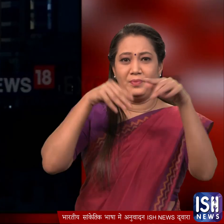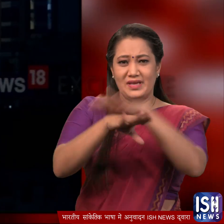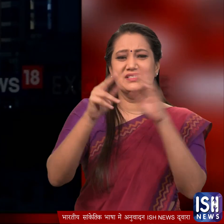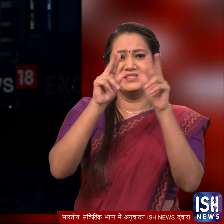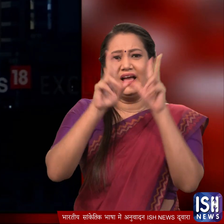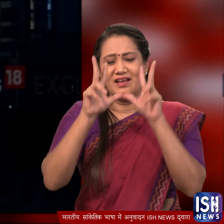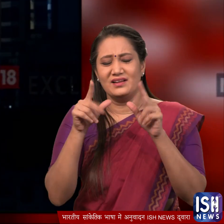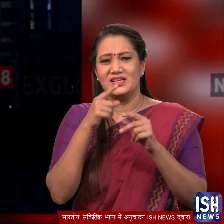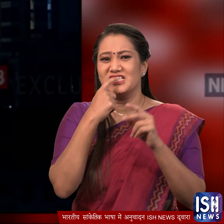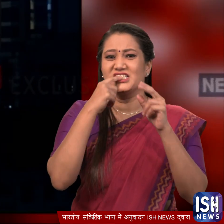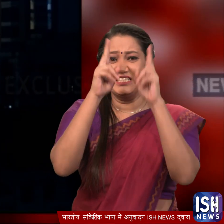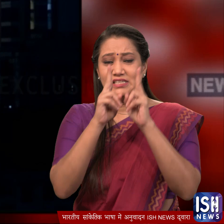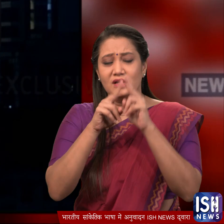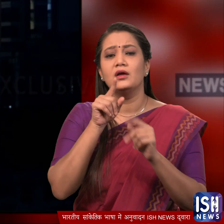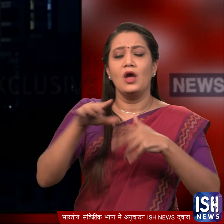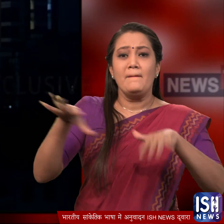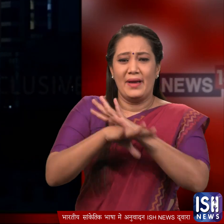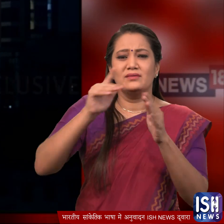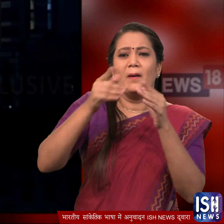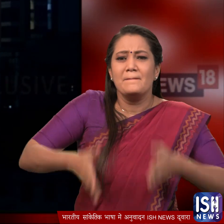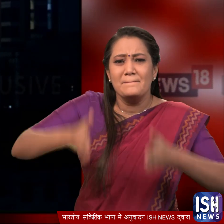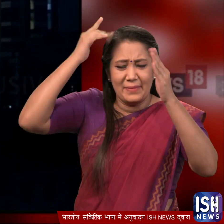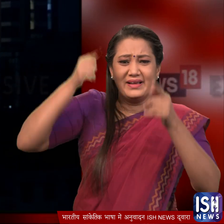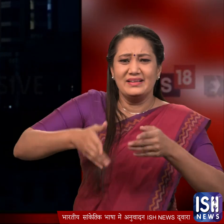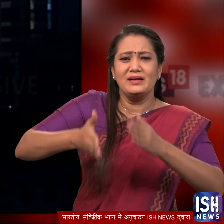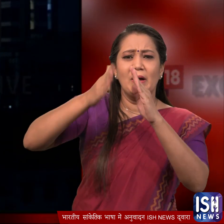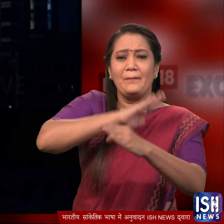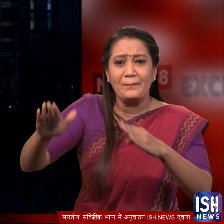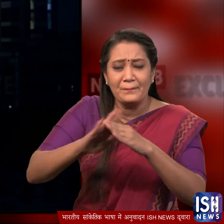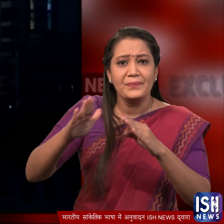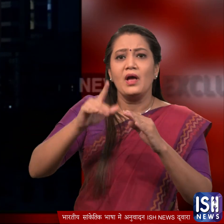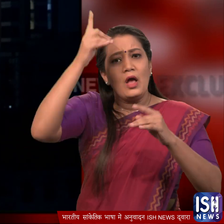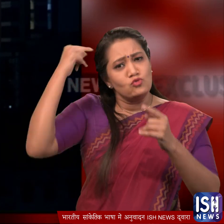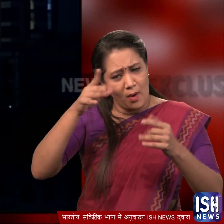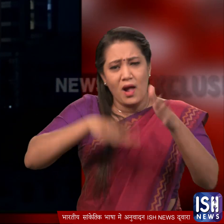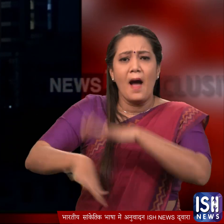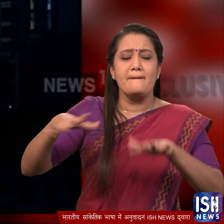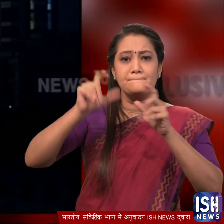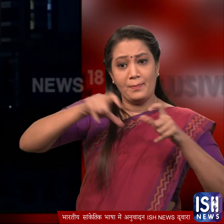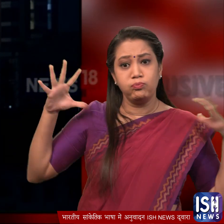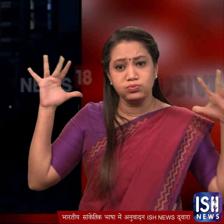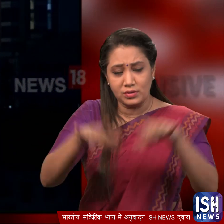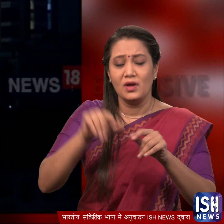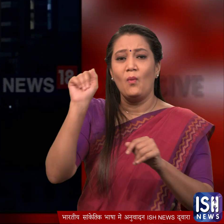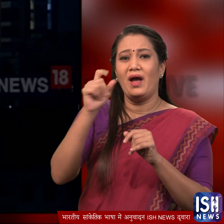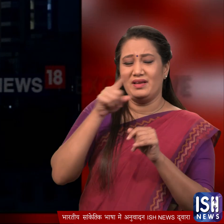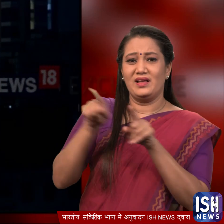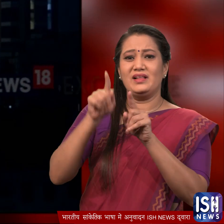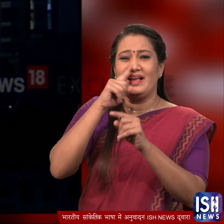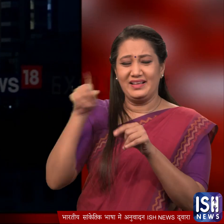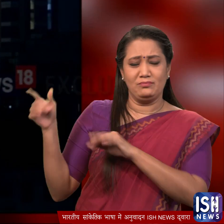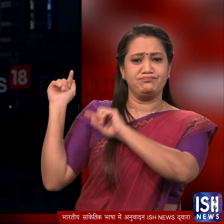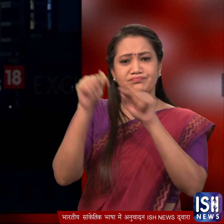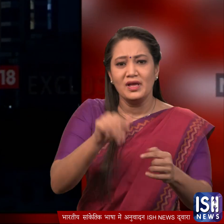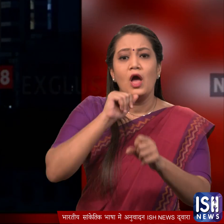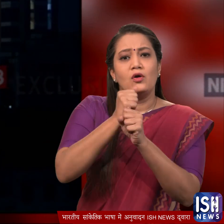यूपी के आगरा में अवैध कब्जा हटाने गई जिला विकास अधिकारी अरुण मौली को भीड़ ने घेर लिया। वो अपनी टीम के साथ